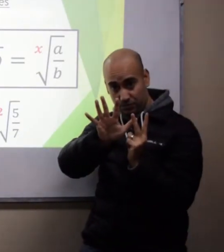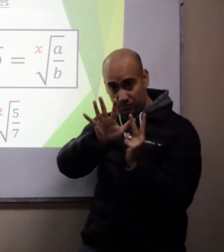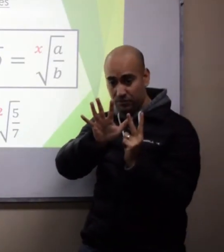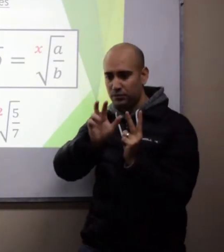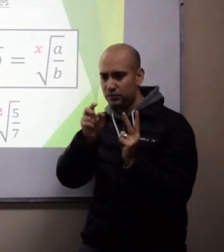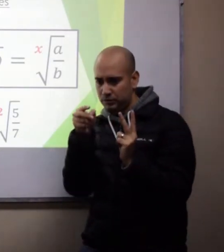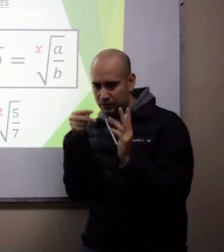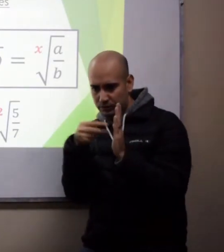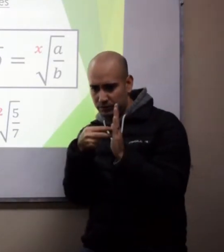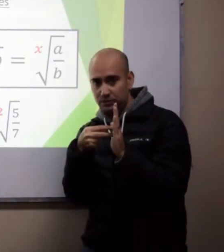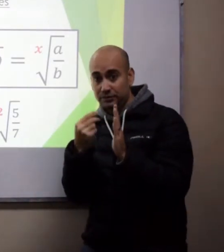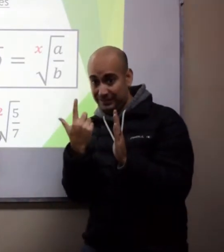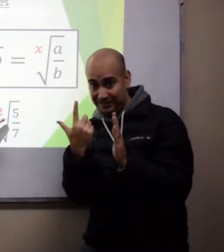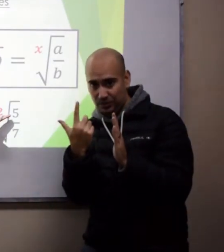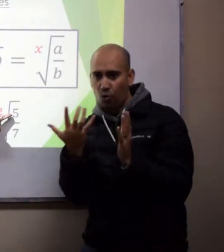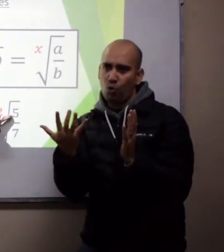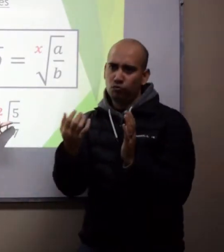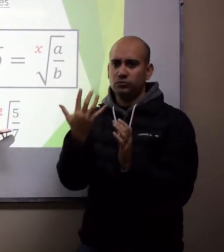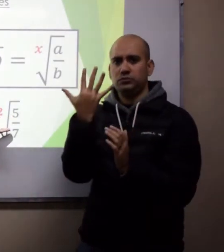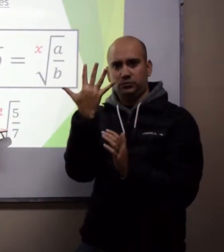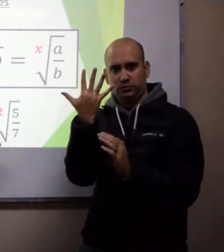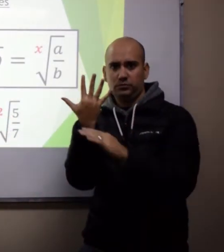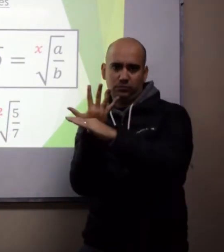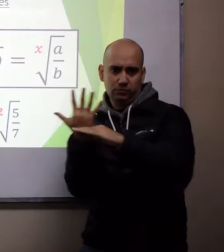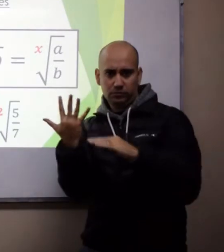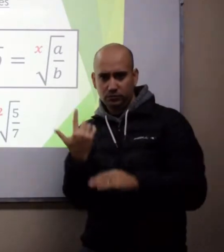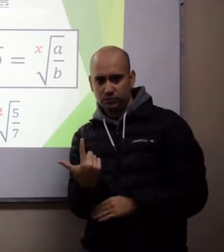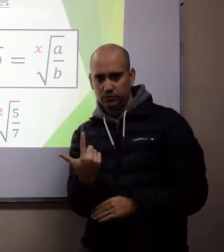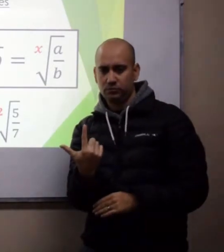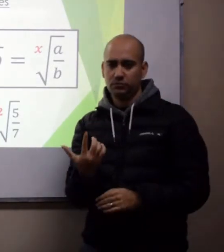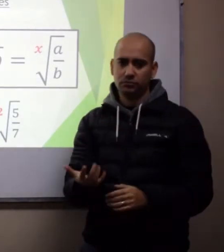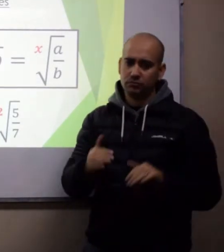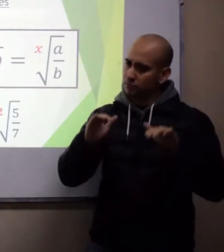radicando. 5 dividido en 7 o 5 partido en 7.